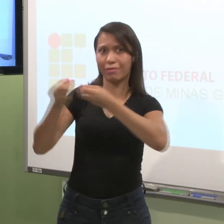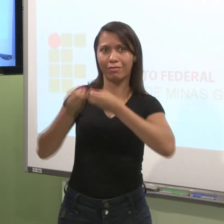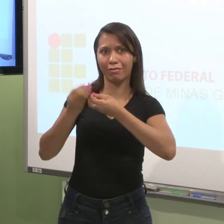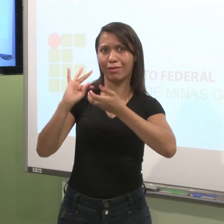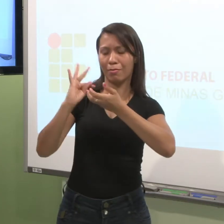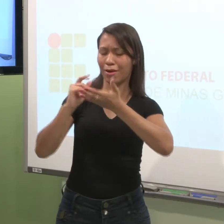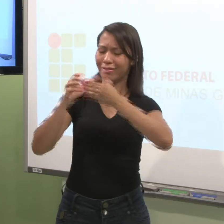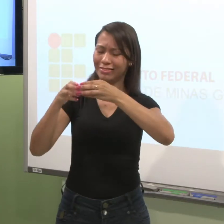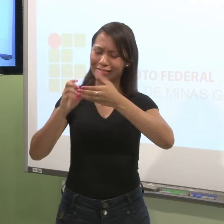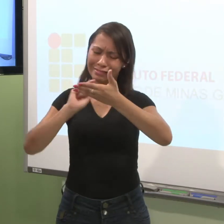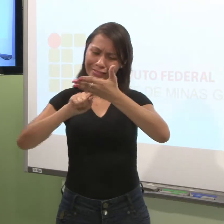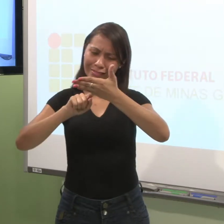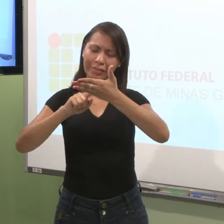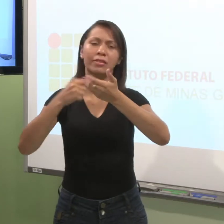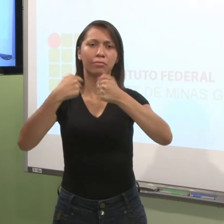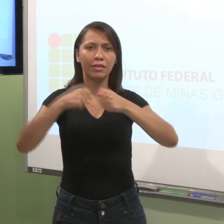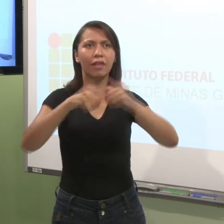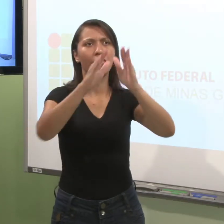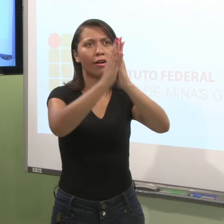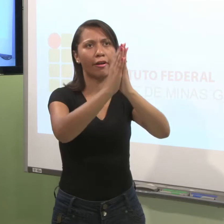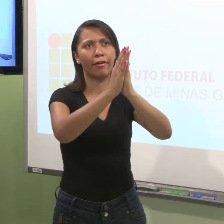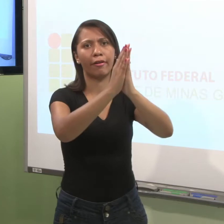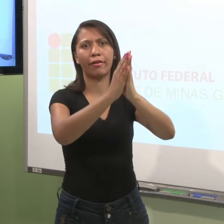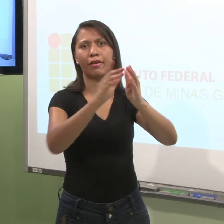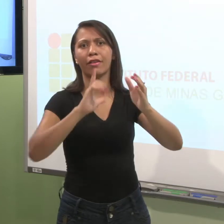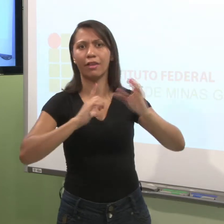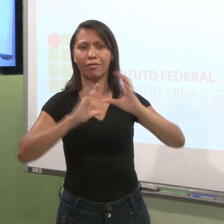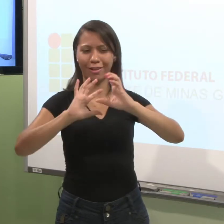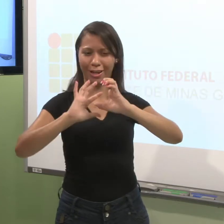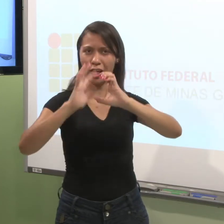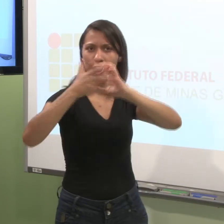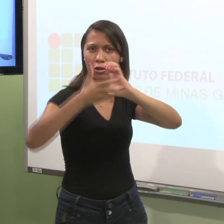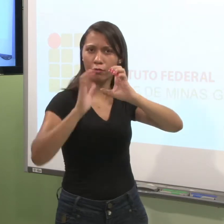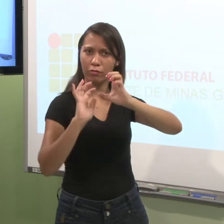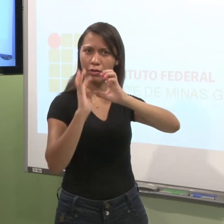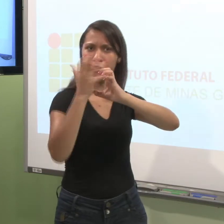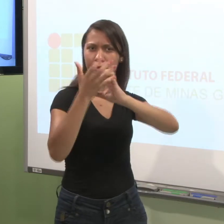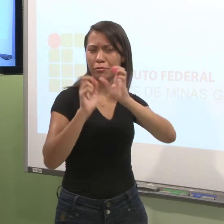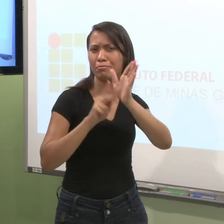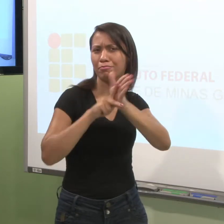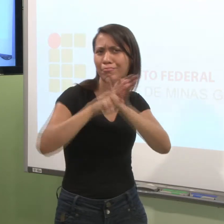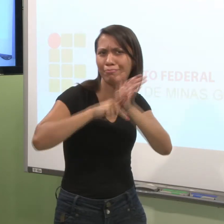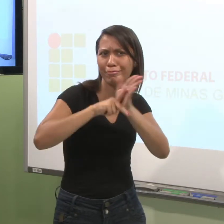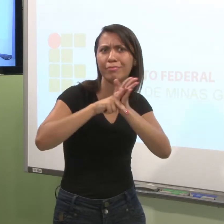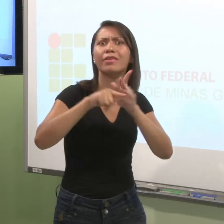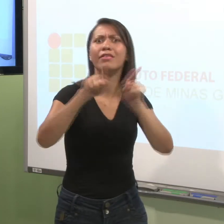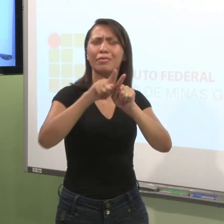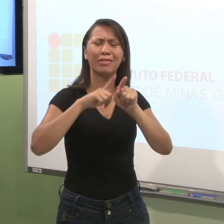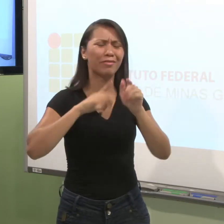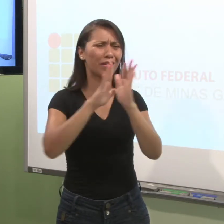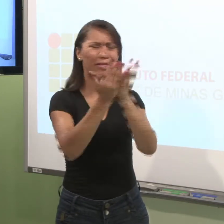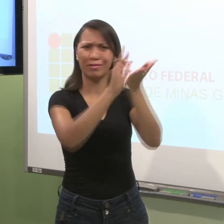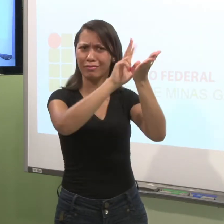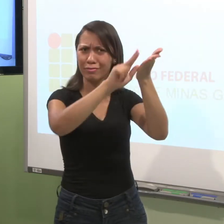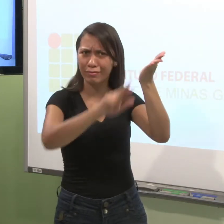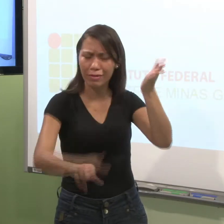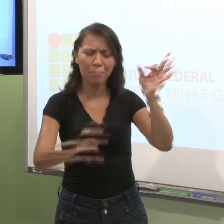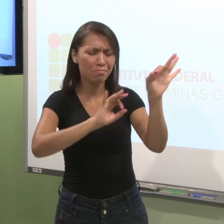pesquisar vários livros, como os da famosa enciclopédia Barça, e depois de separar todo o material, começávamos